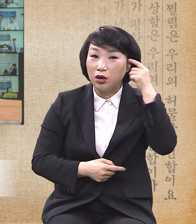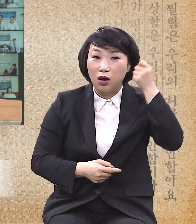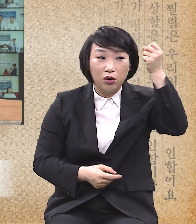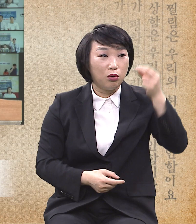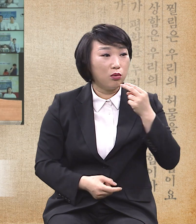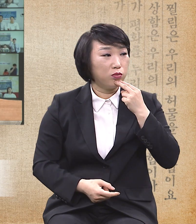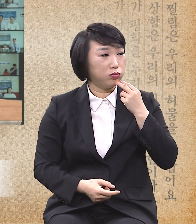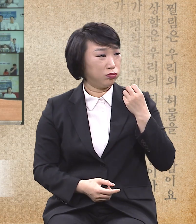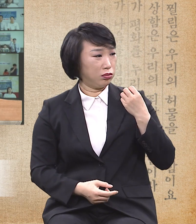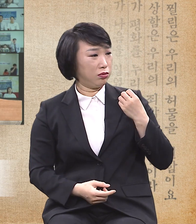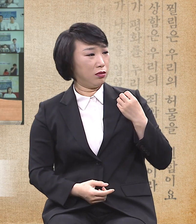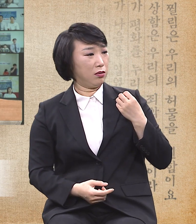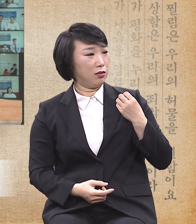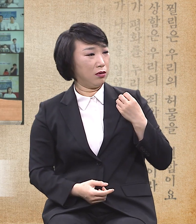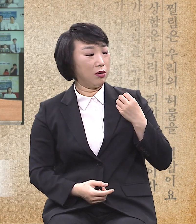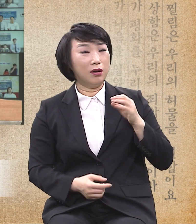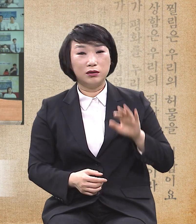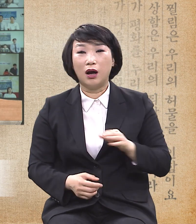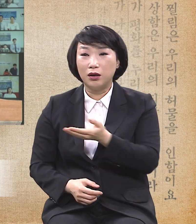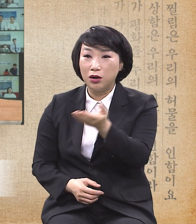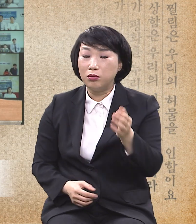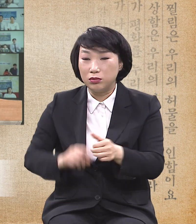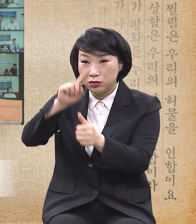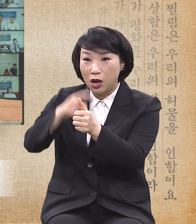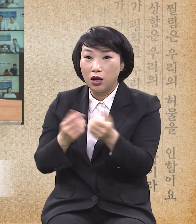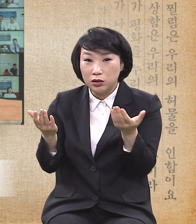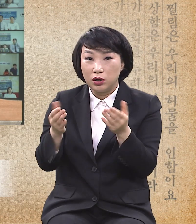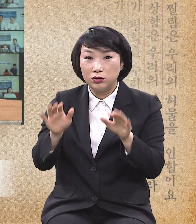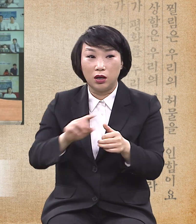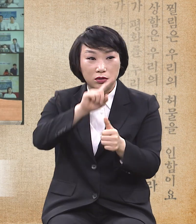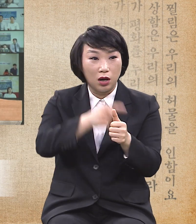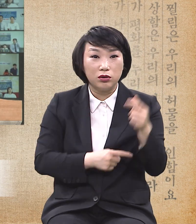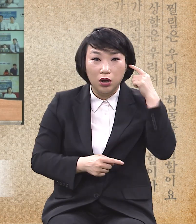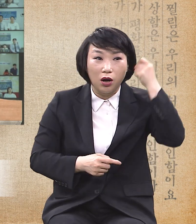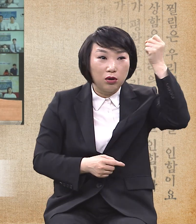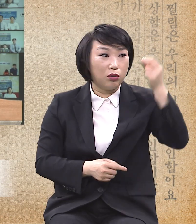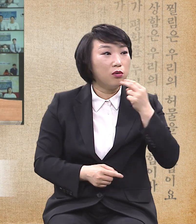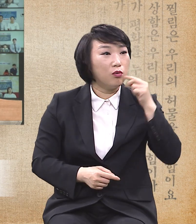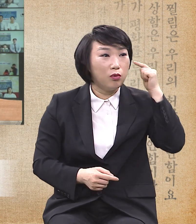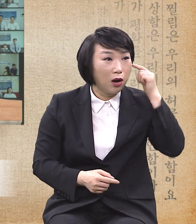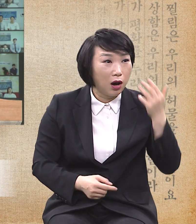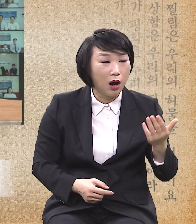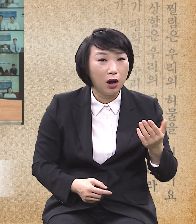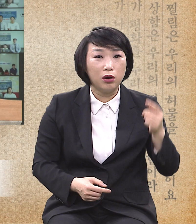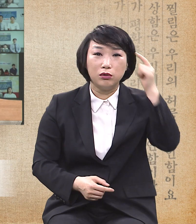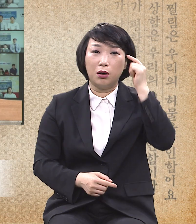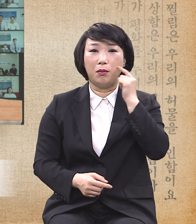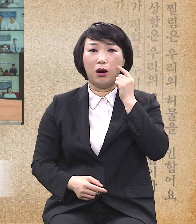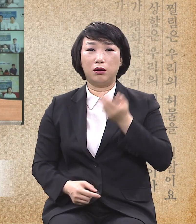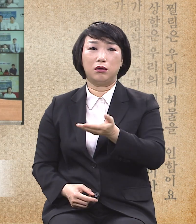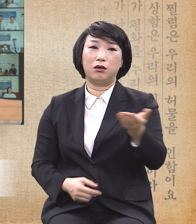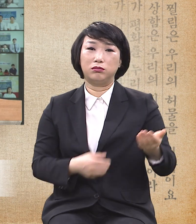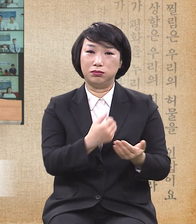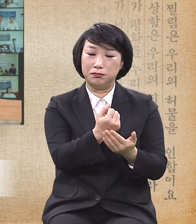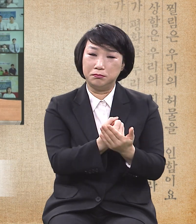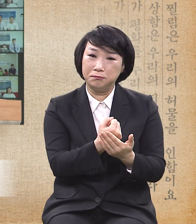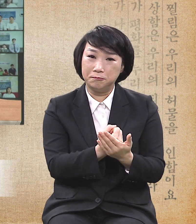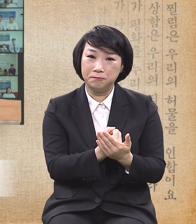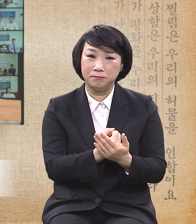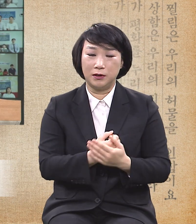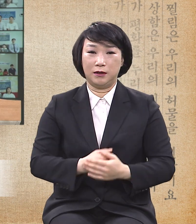못할까? 왜 당연한 것이 당연하지 못하냐 그 말입니다. 생각 한번 해보세요.